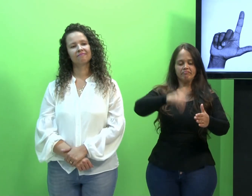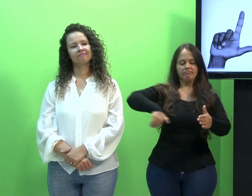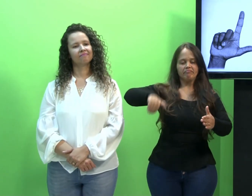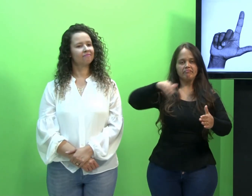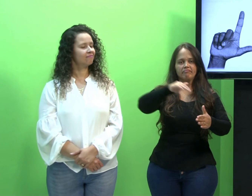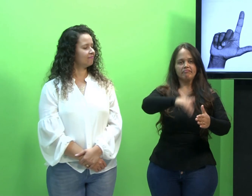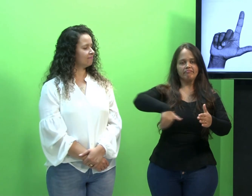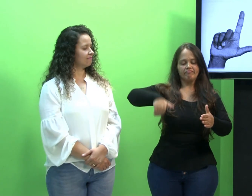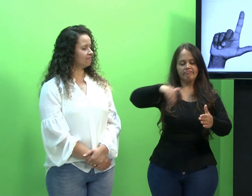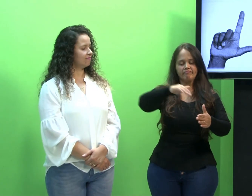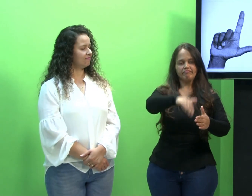cavar,